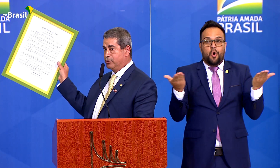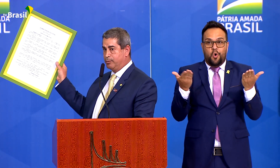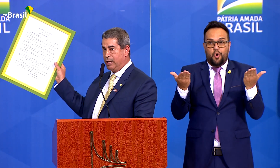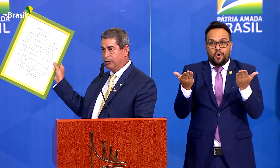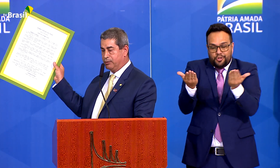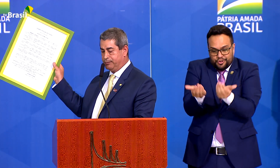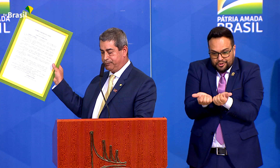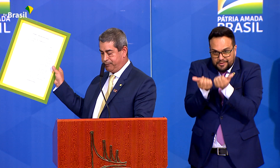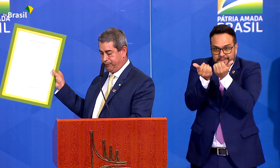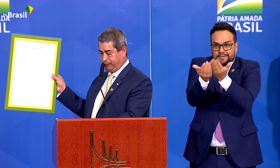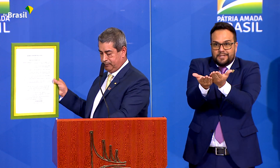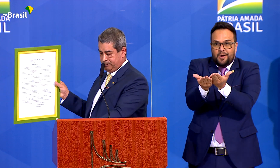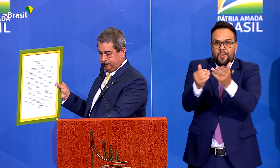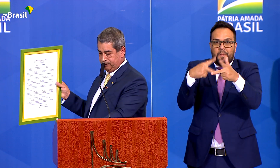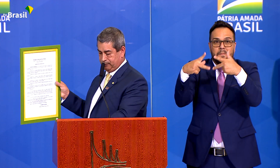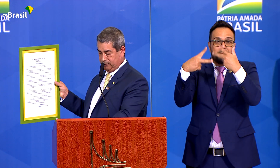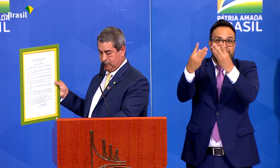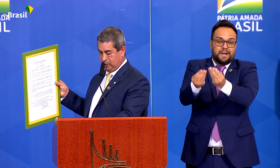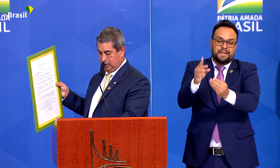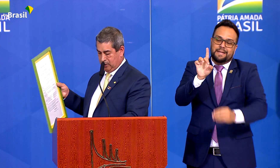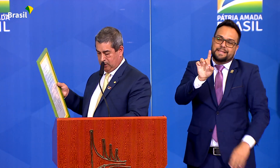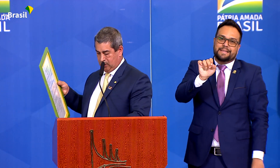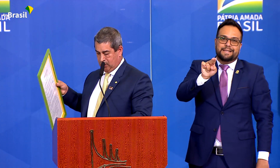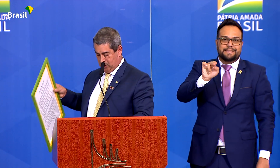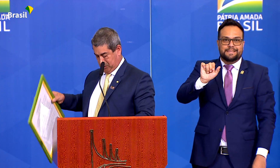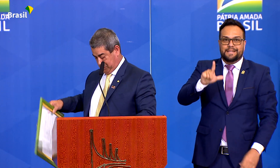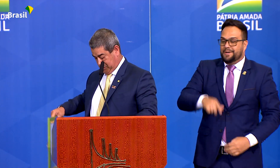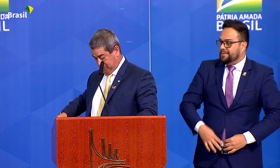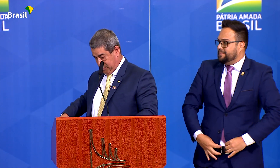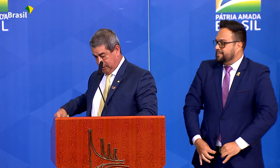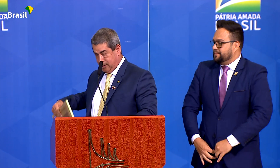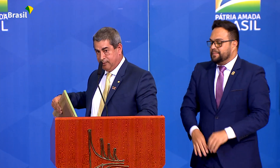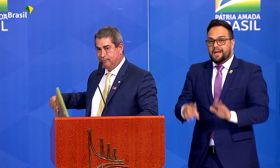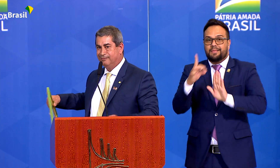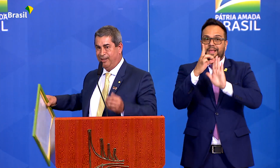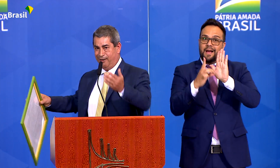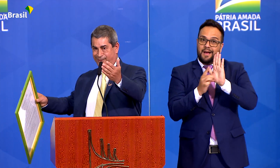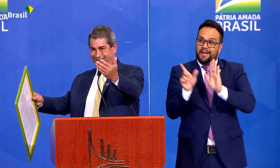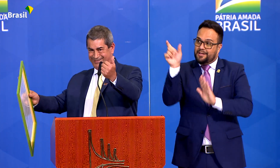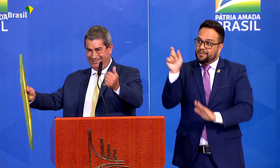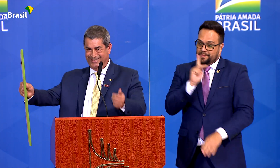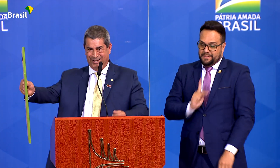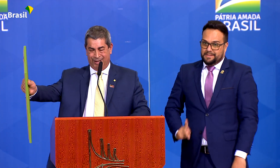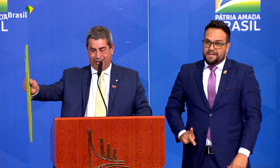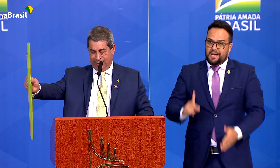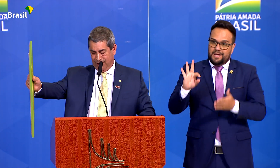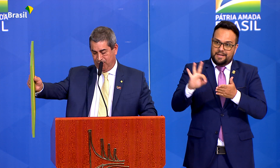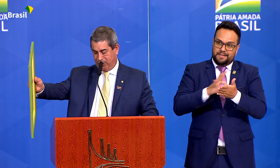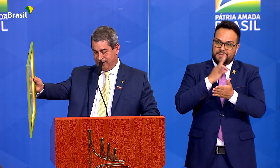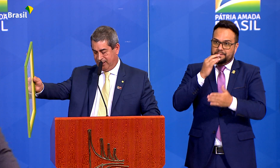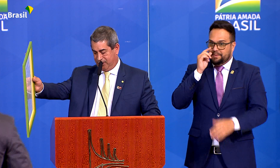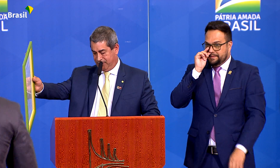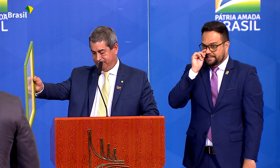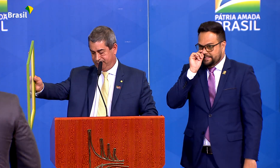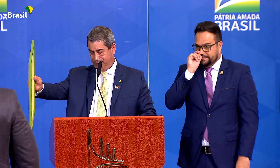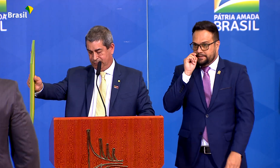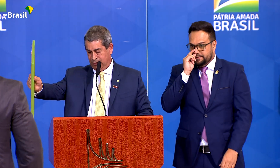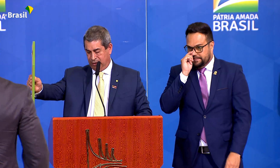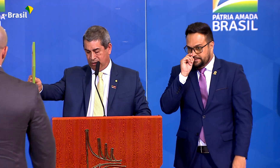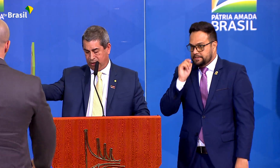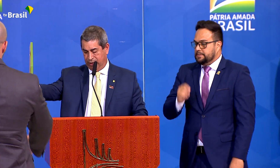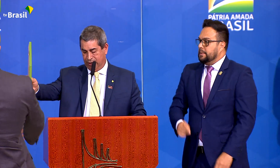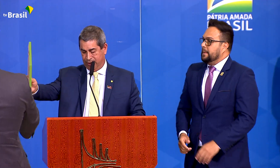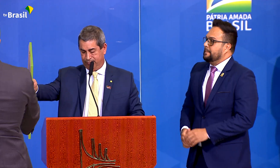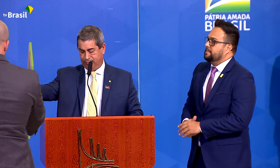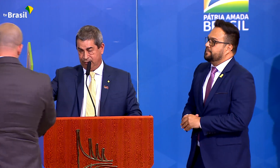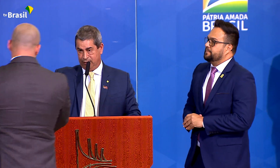na Tribuna da Câmara dos Deputados o prêmio e Presidente